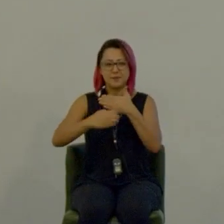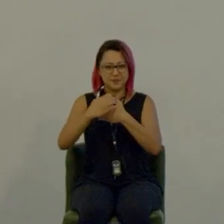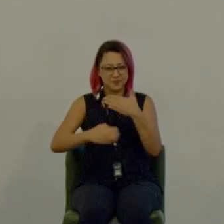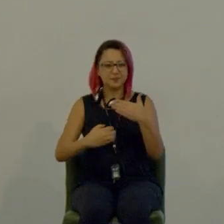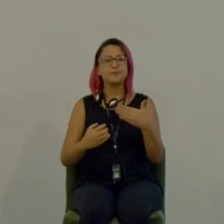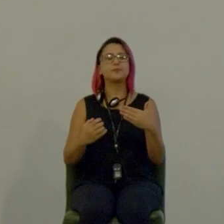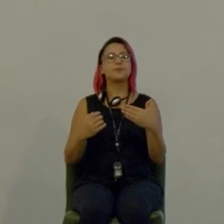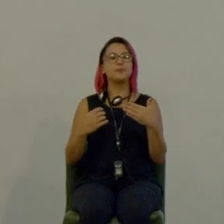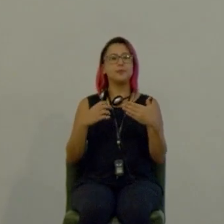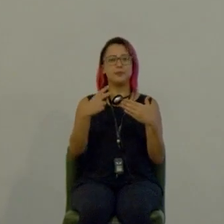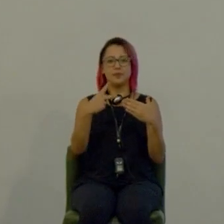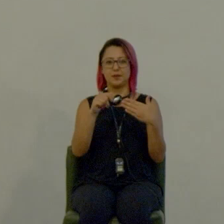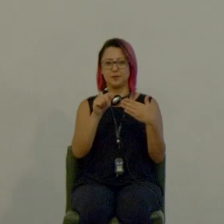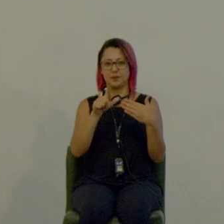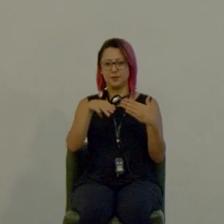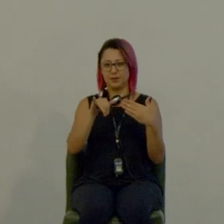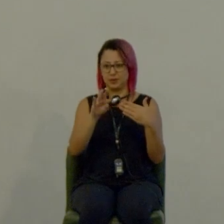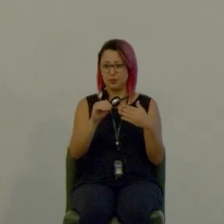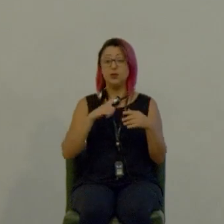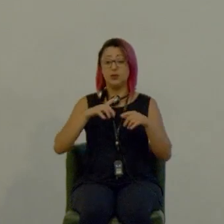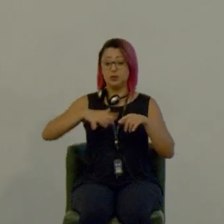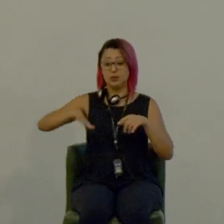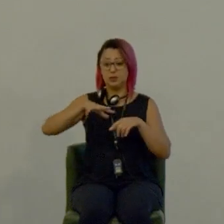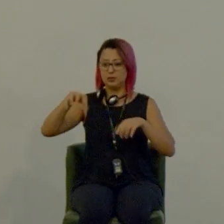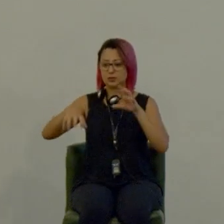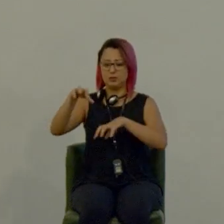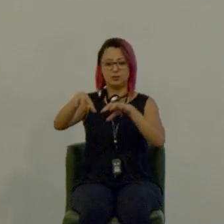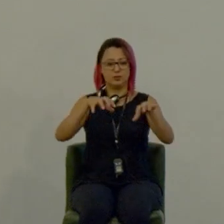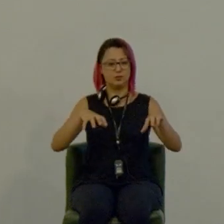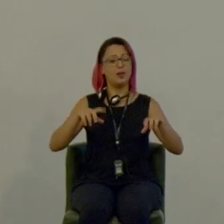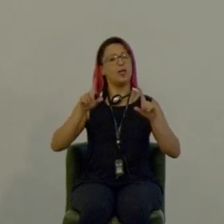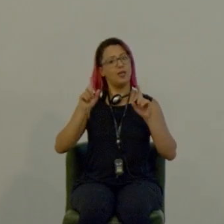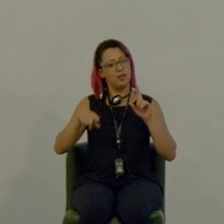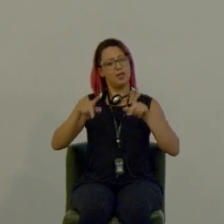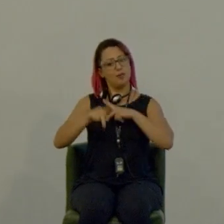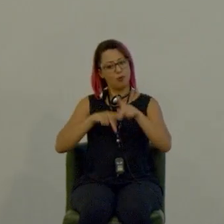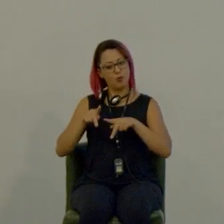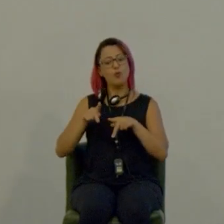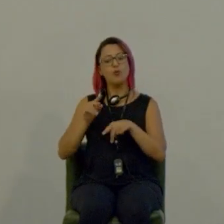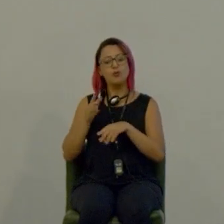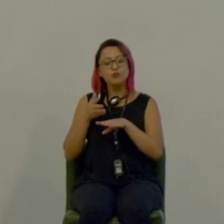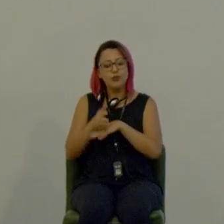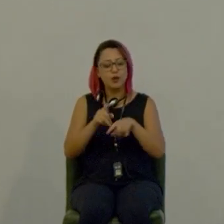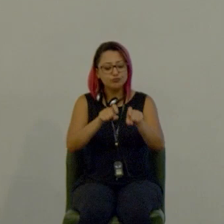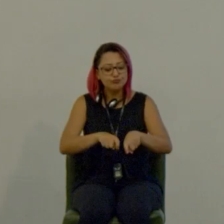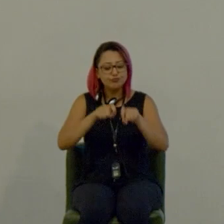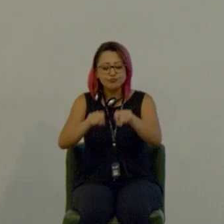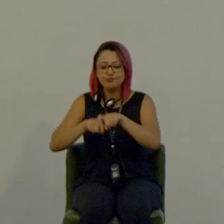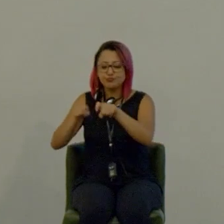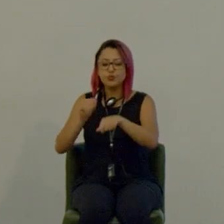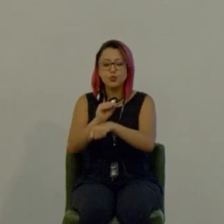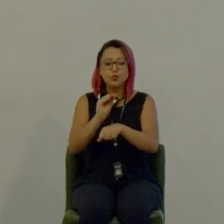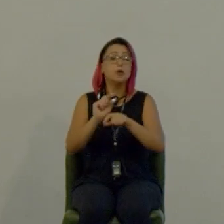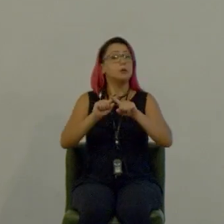de um solo de terra preta. São locais que estão sendo cultivados a partir dessa outra lógica, que é uma lógica aberta para a natureza, que deixa a